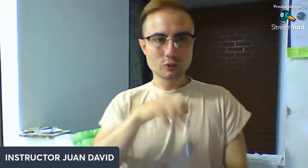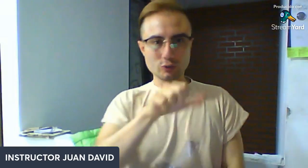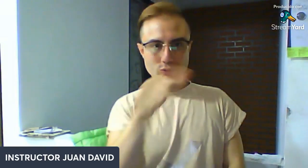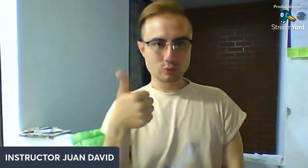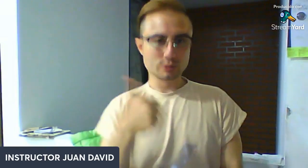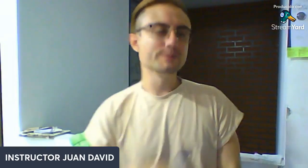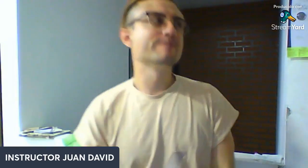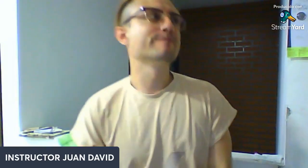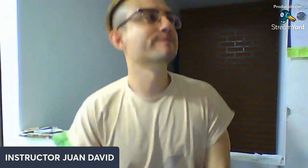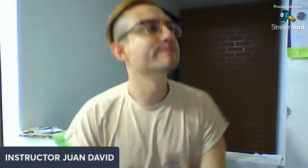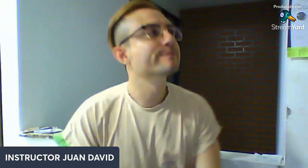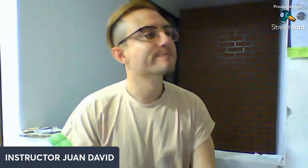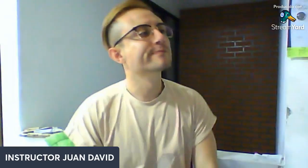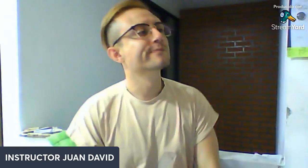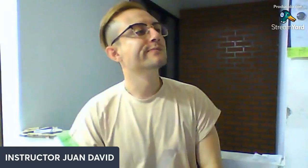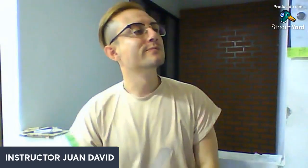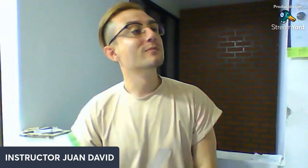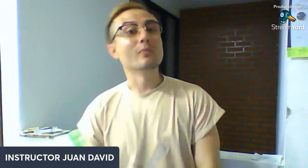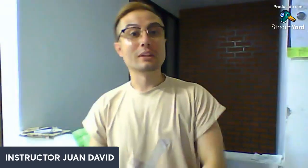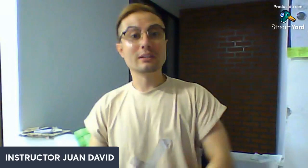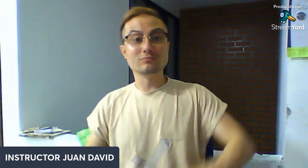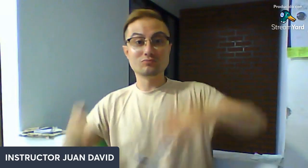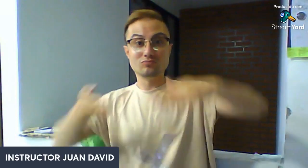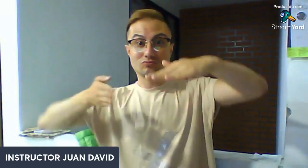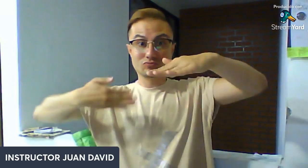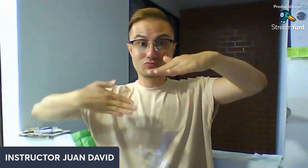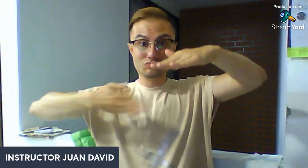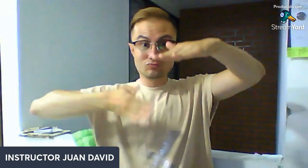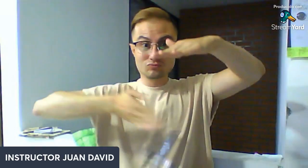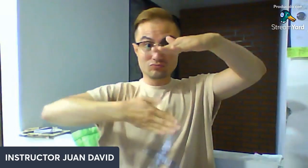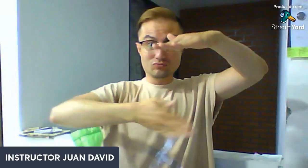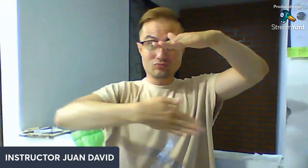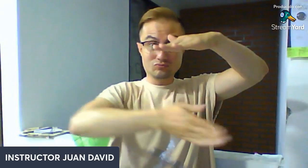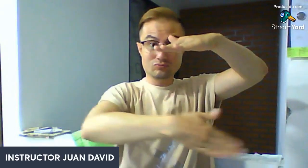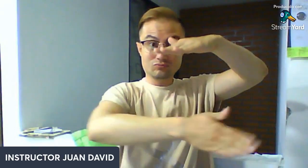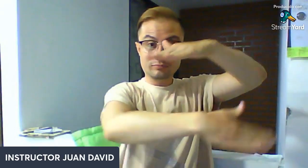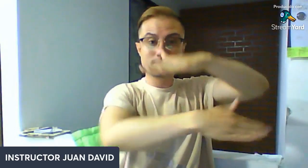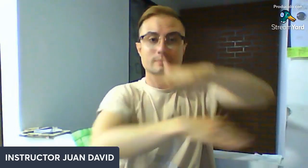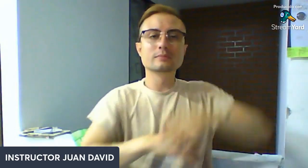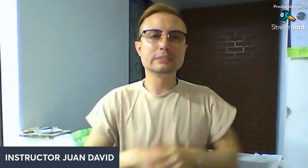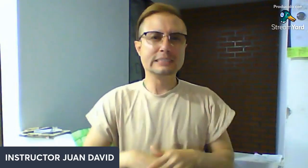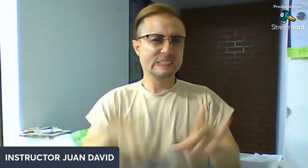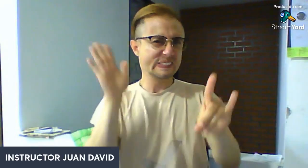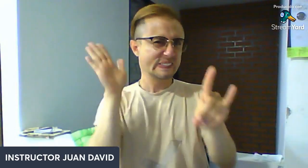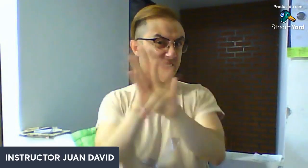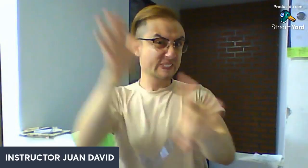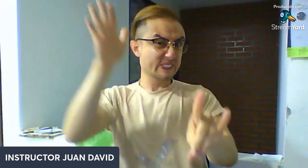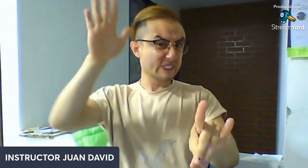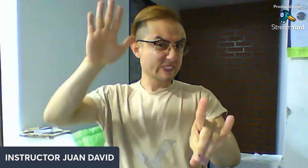Bueno, entonces voy a hacer otro yo mientras los espero.